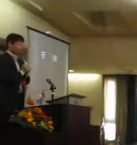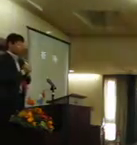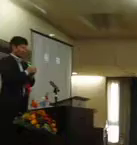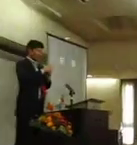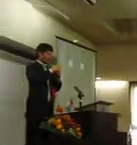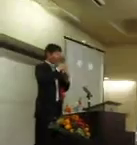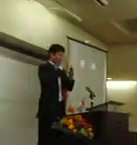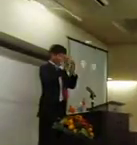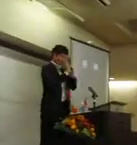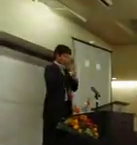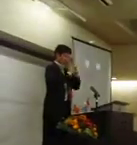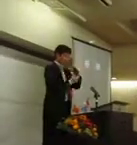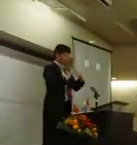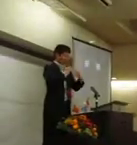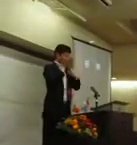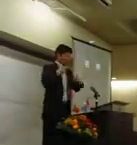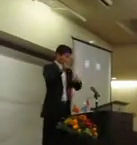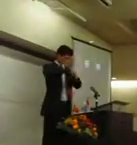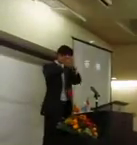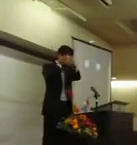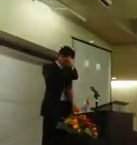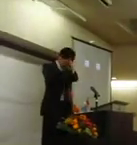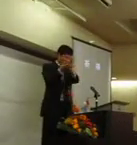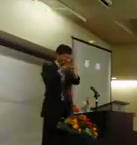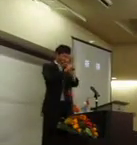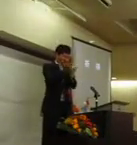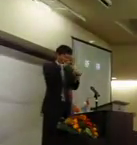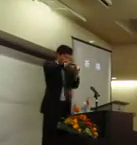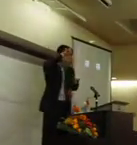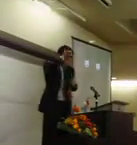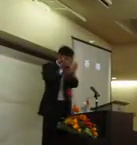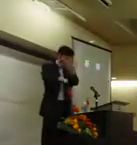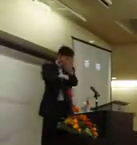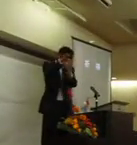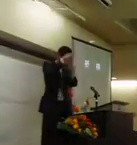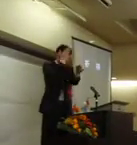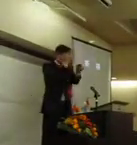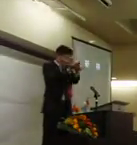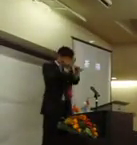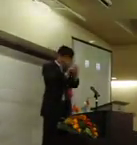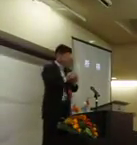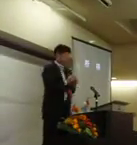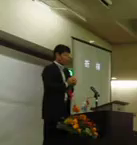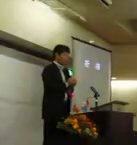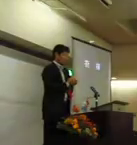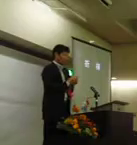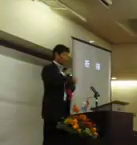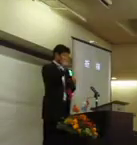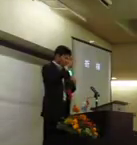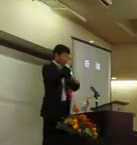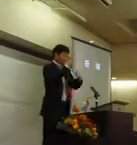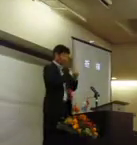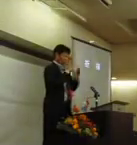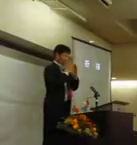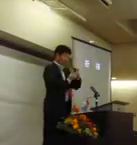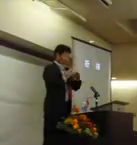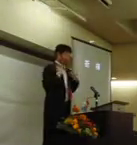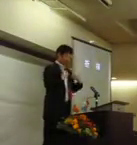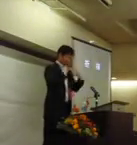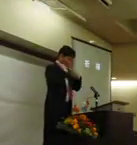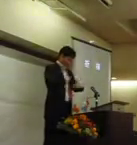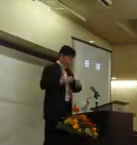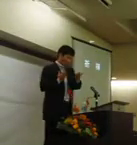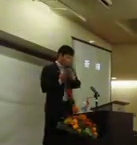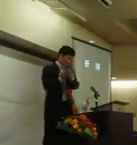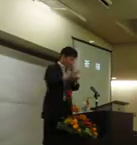。神様、神道牧師先生の聖霊を受けさせてください。